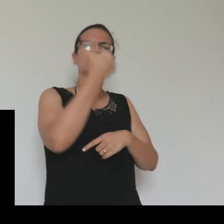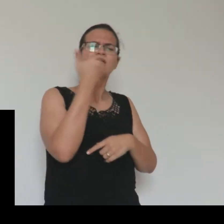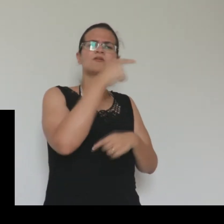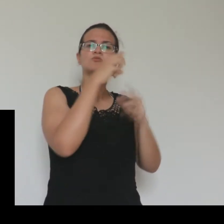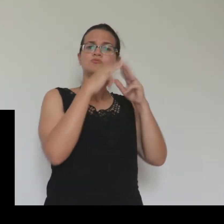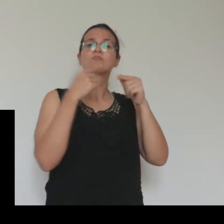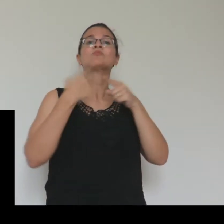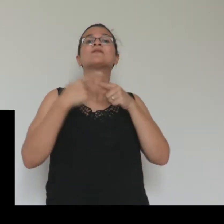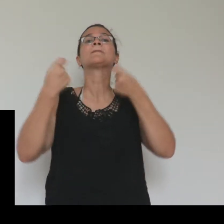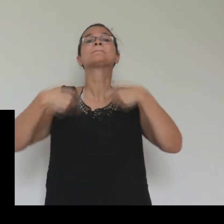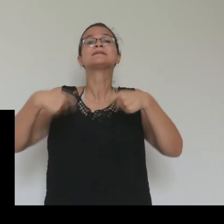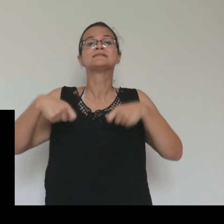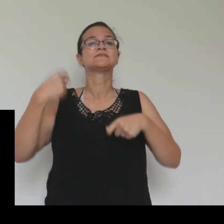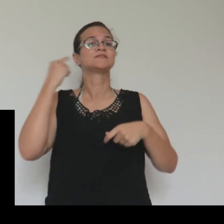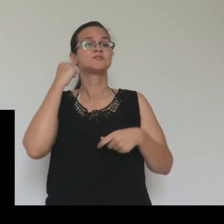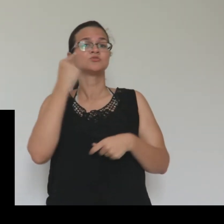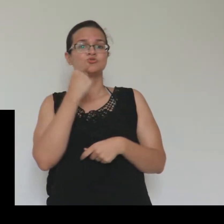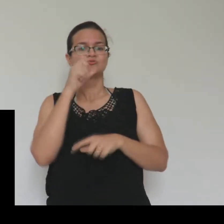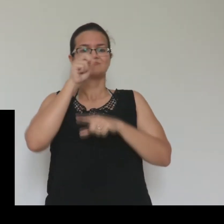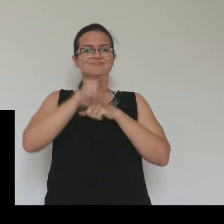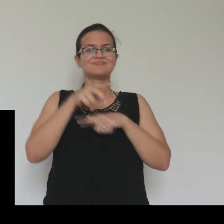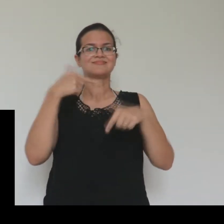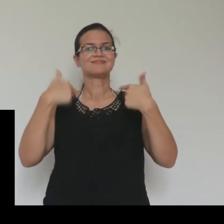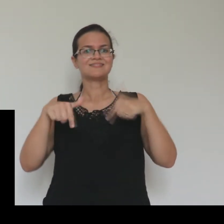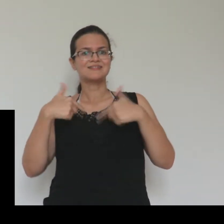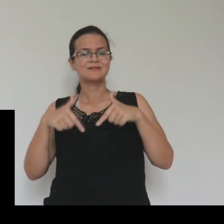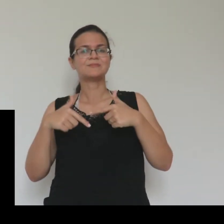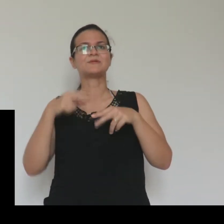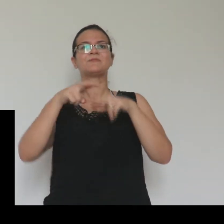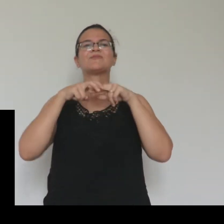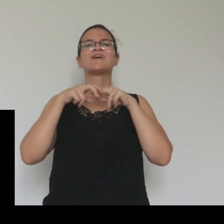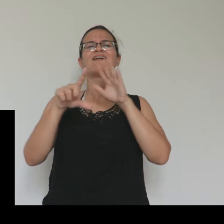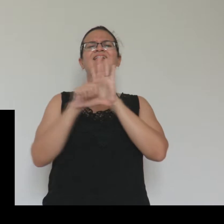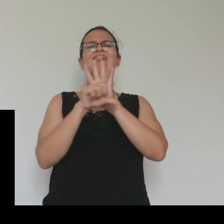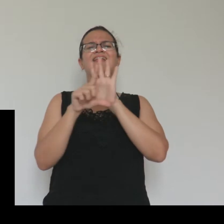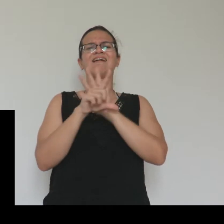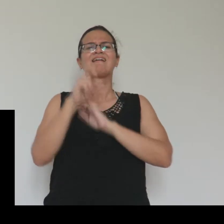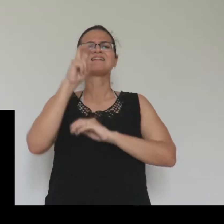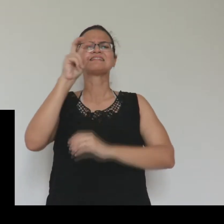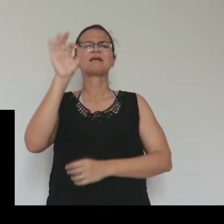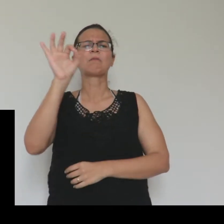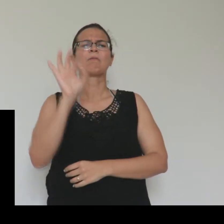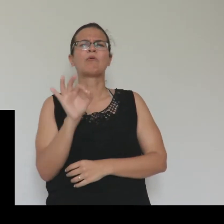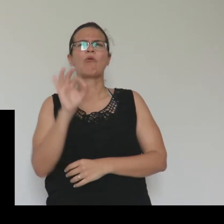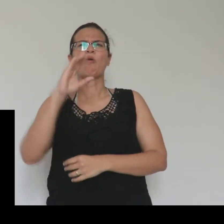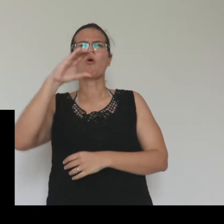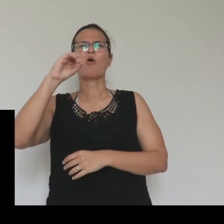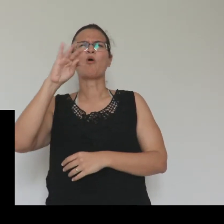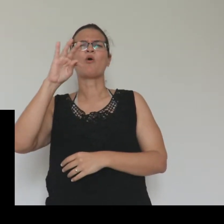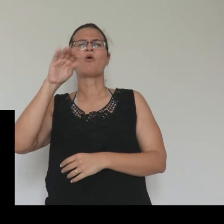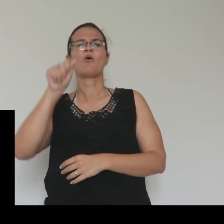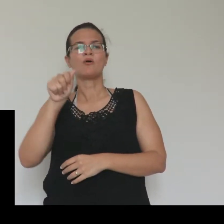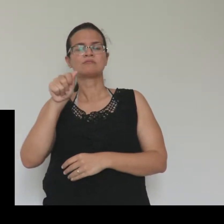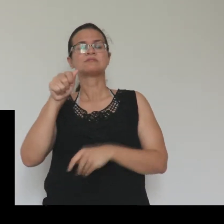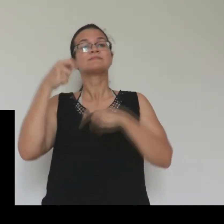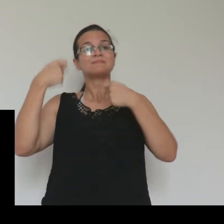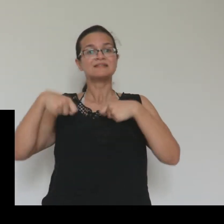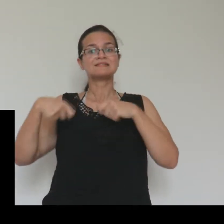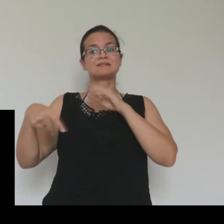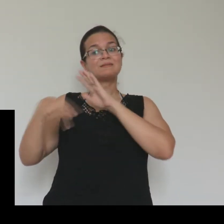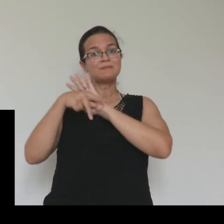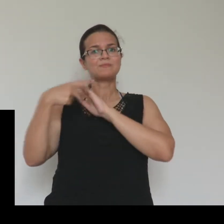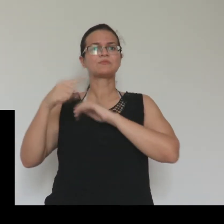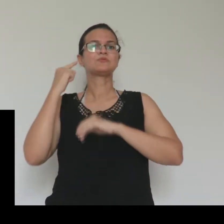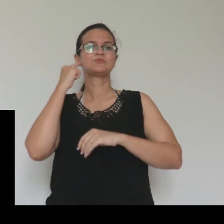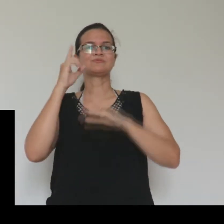lei que é 5% da cota tem que ser para deficientes, para as deficiências, né? Então,